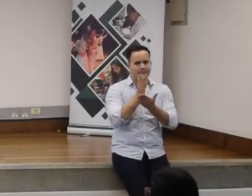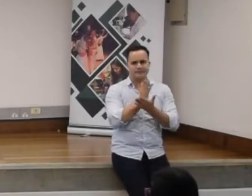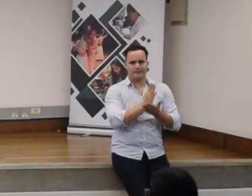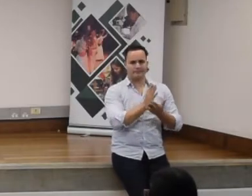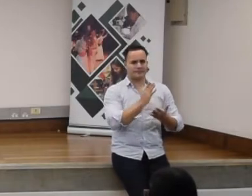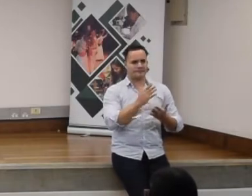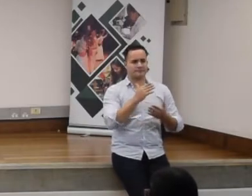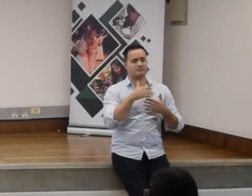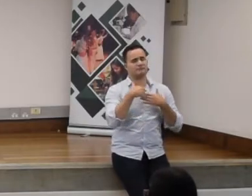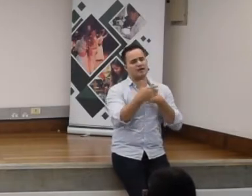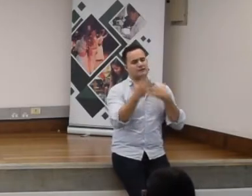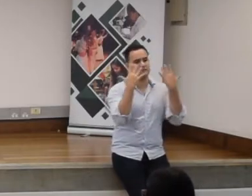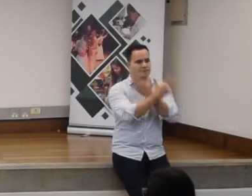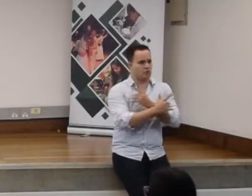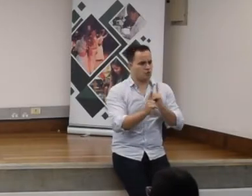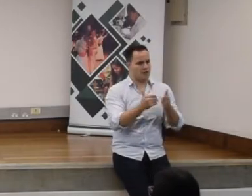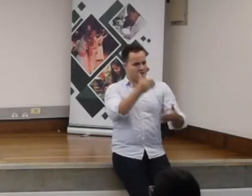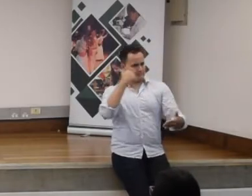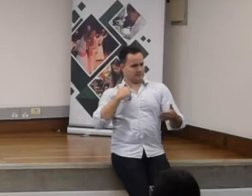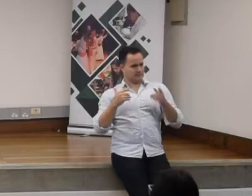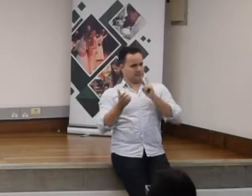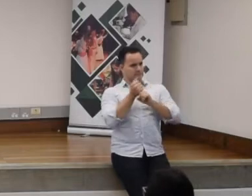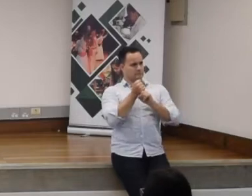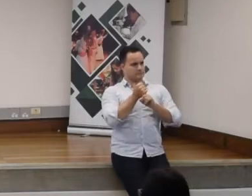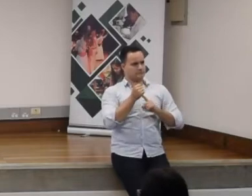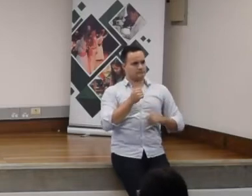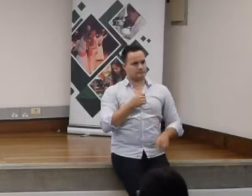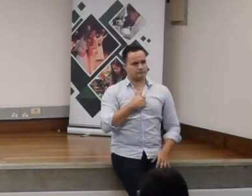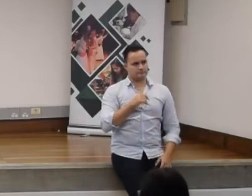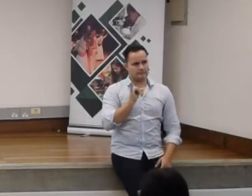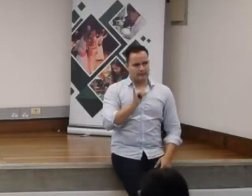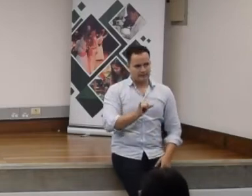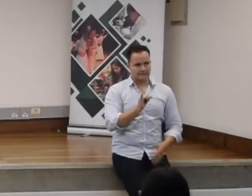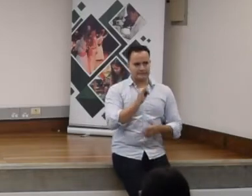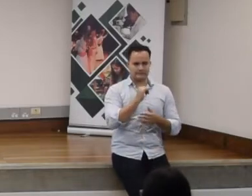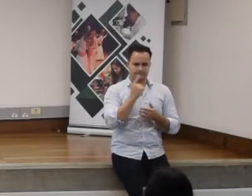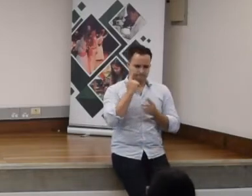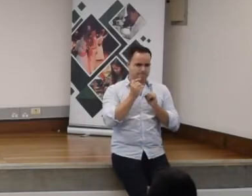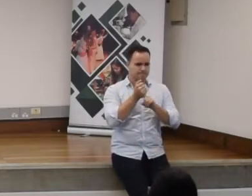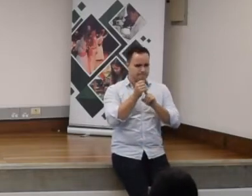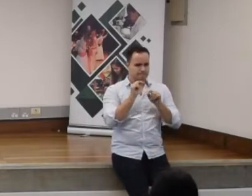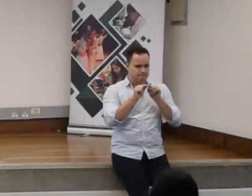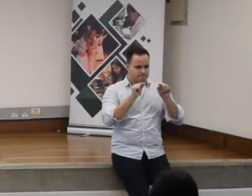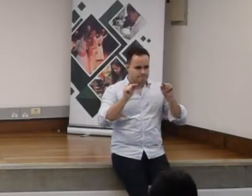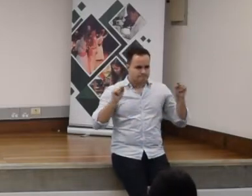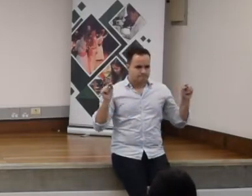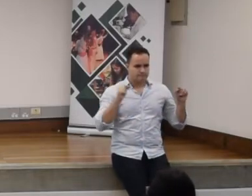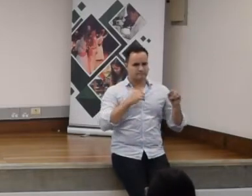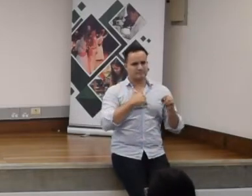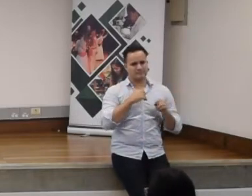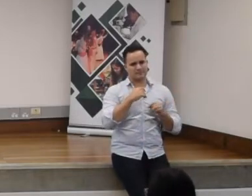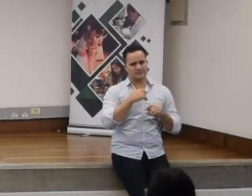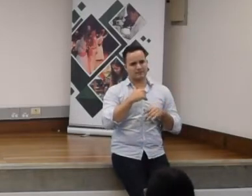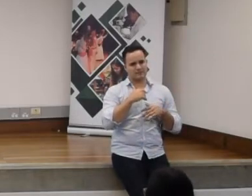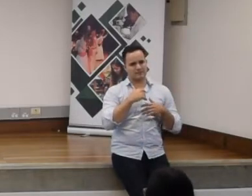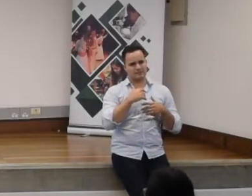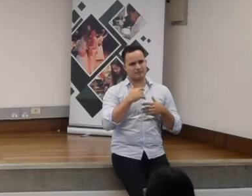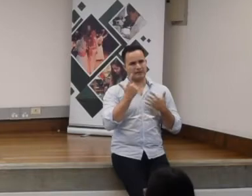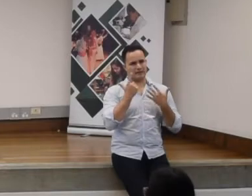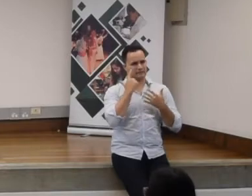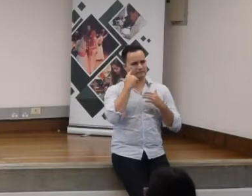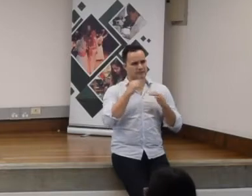temprana, pues entre otros son claves para que se produzca este entorno donde se disminuyen las disparidades en términos de la